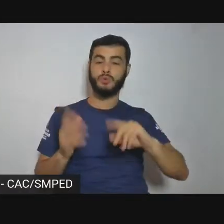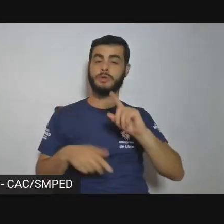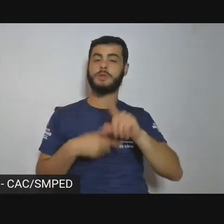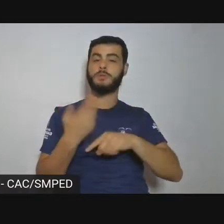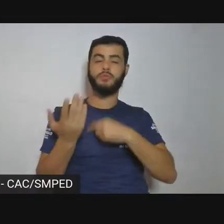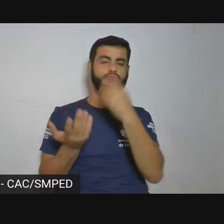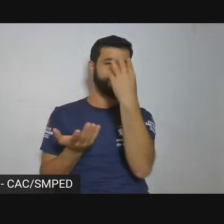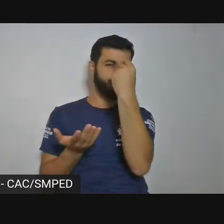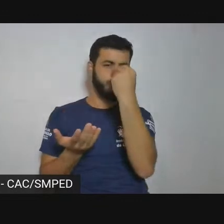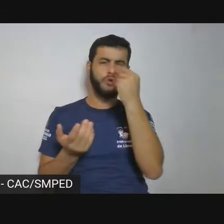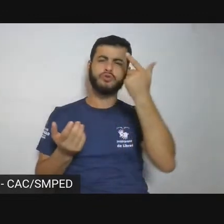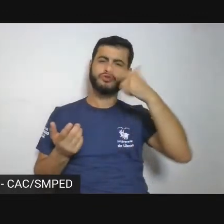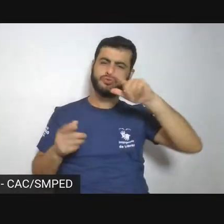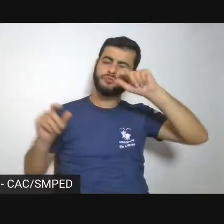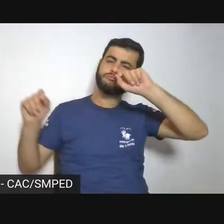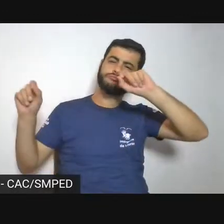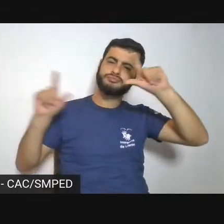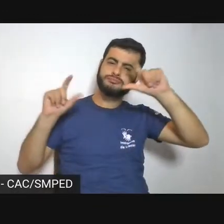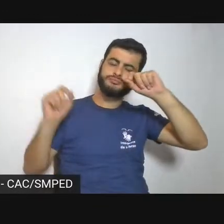do